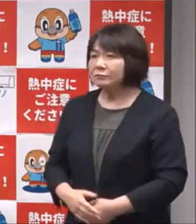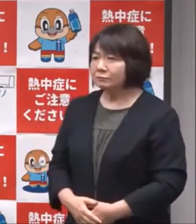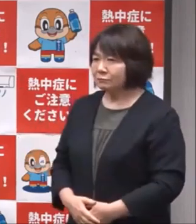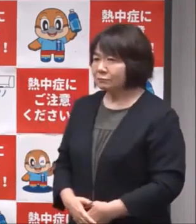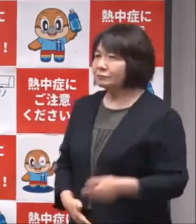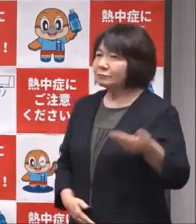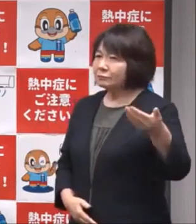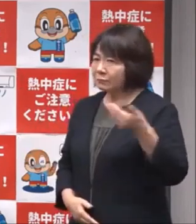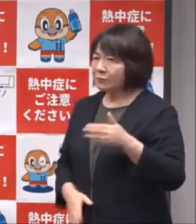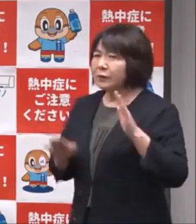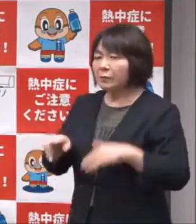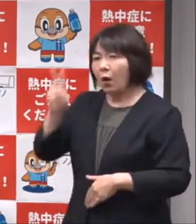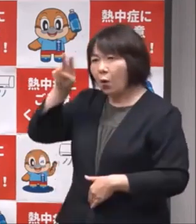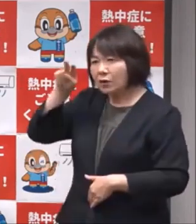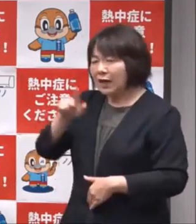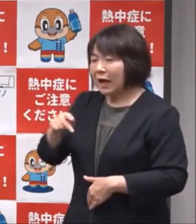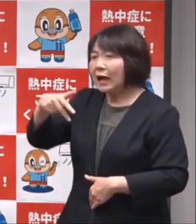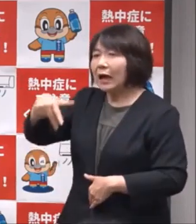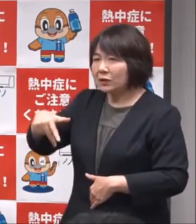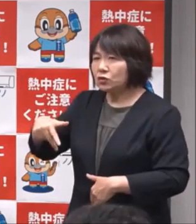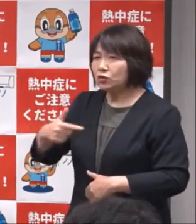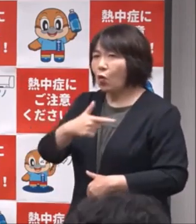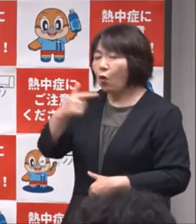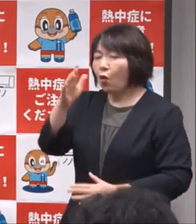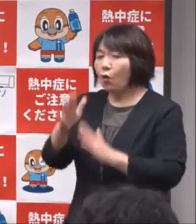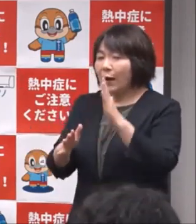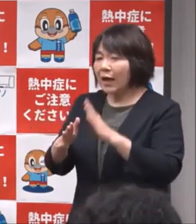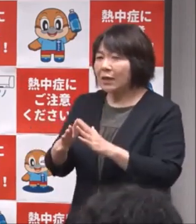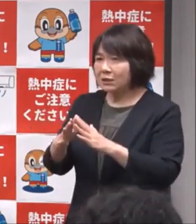今名前が出た大阪ガスとですね、大林組が